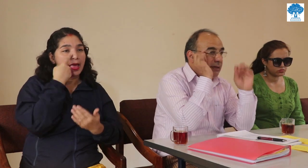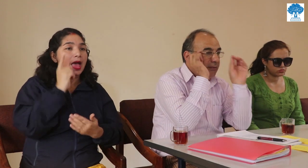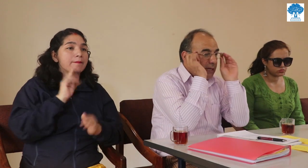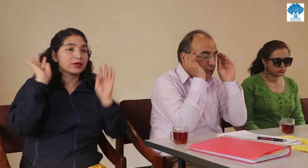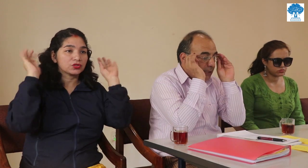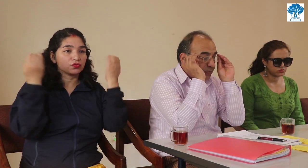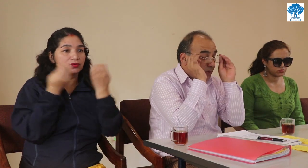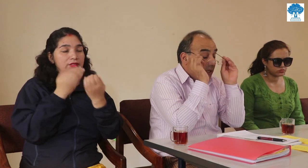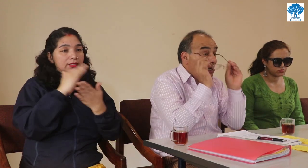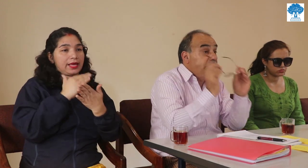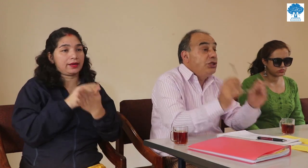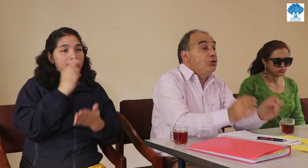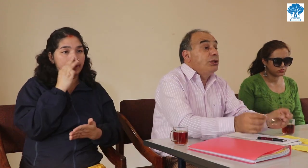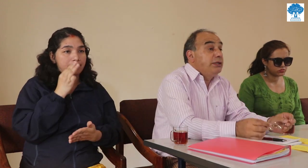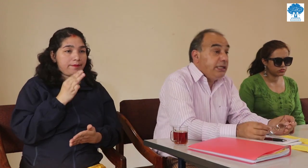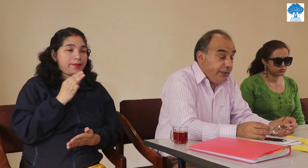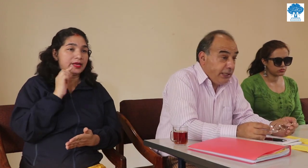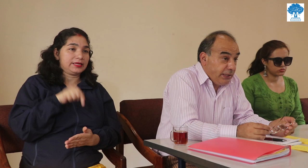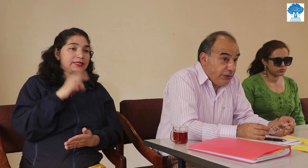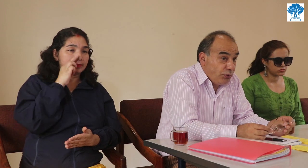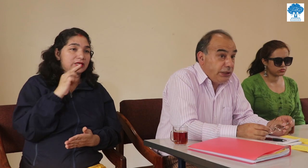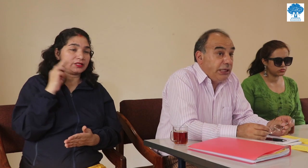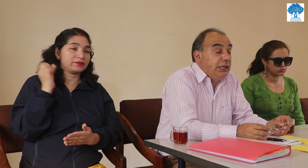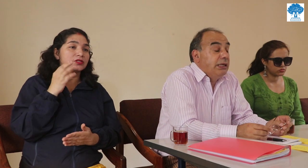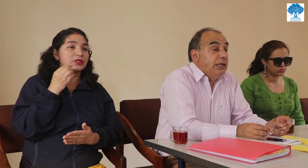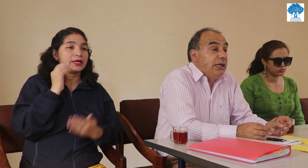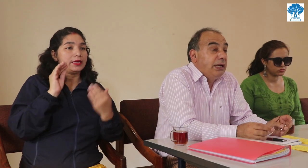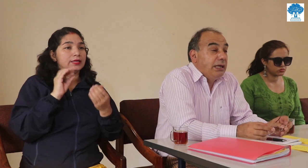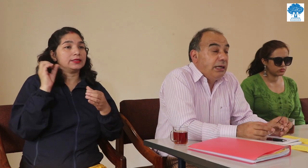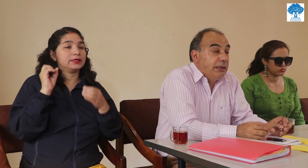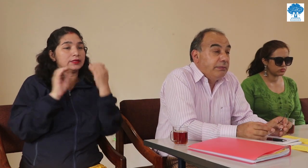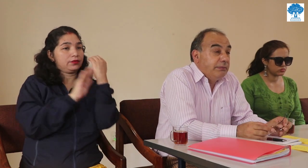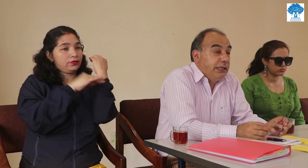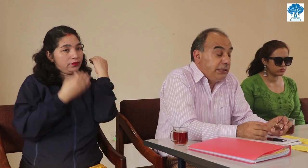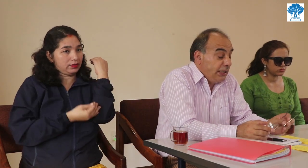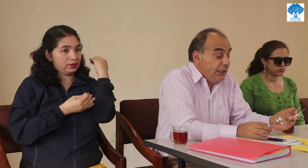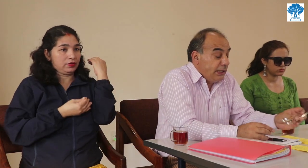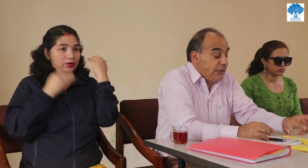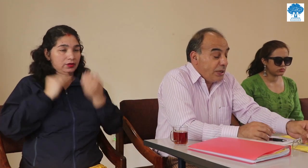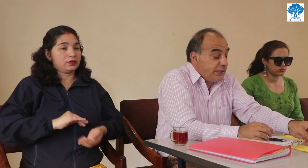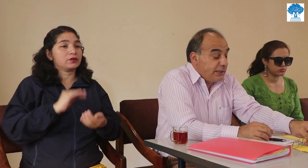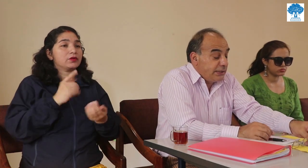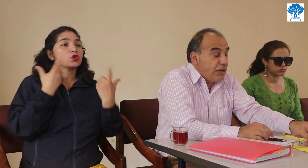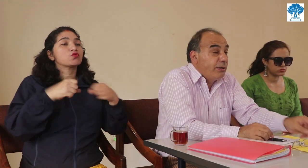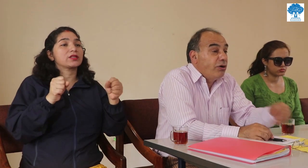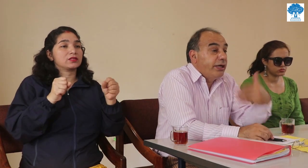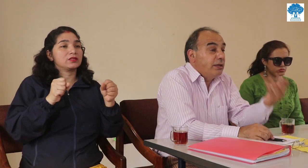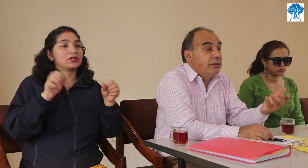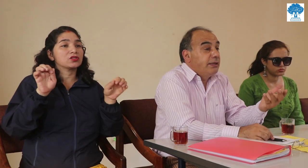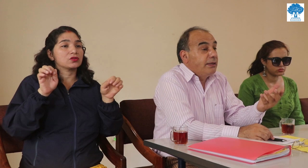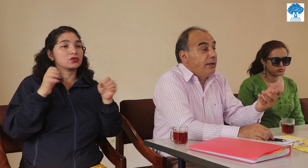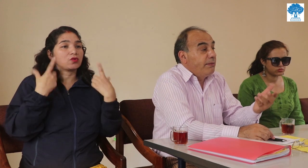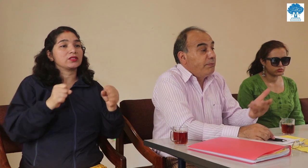सुरक्षा कार्यक्रममा चाहिँ इन्स्टिट्युसनल डेलिभरी जो चाहिँ यदि चाहिँ स्वास्थ्य संस्थाहरूमा